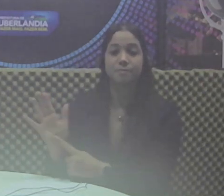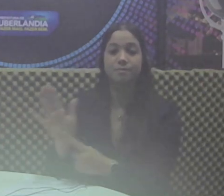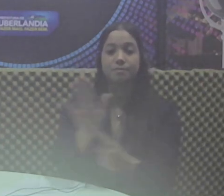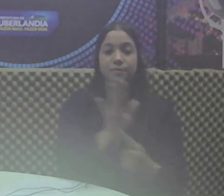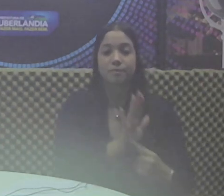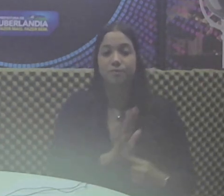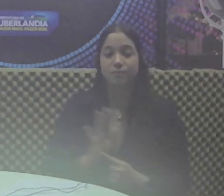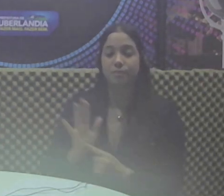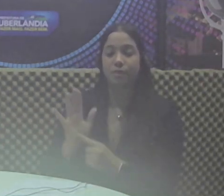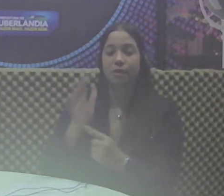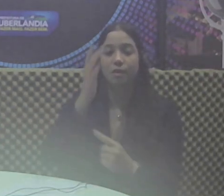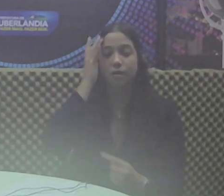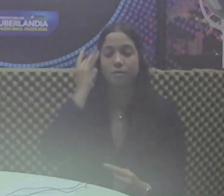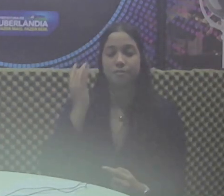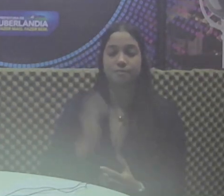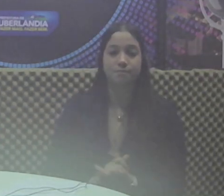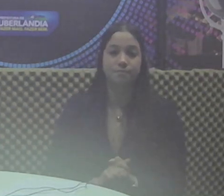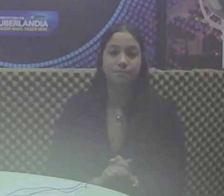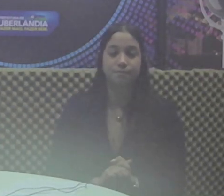destaque nacional.